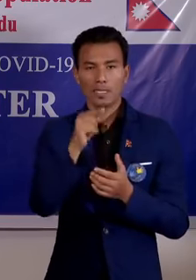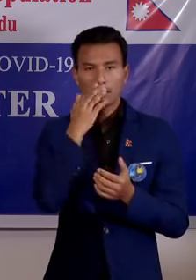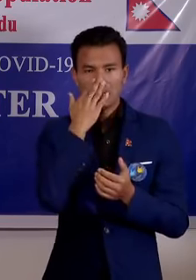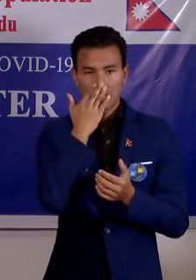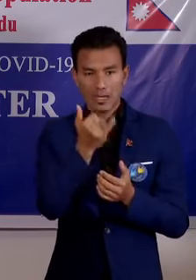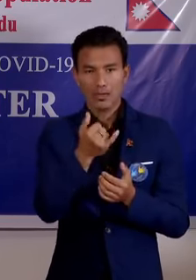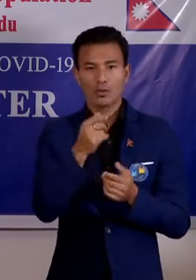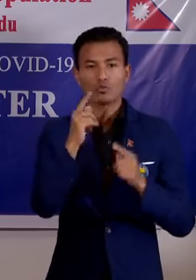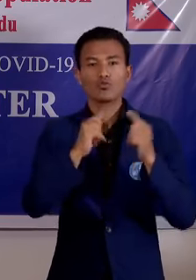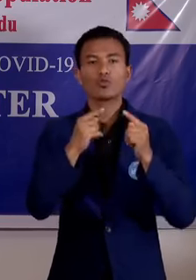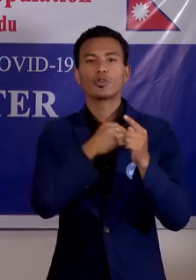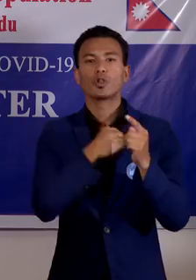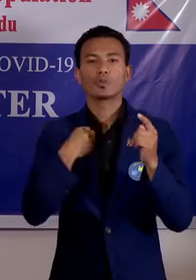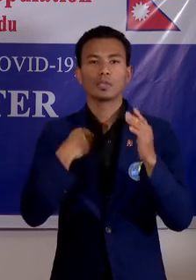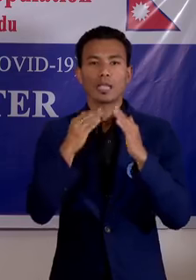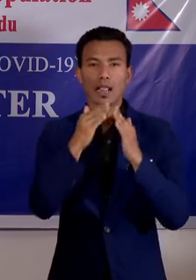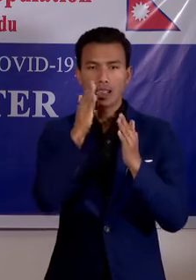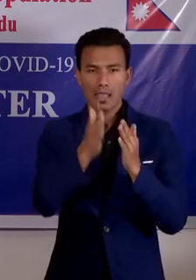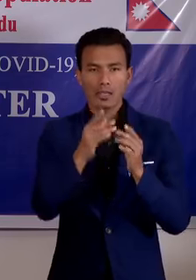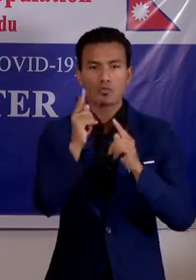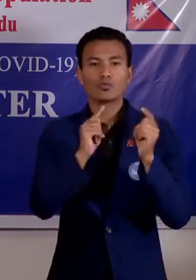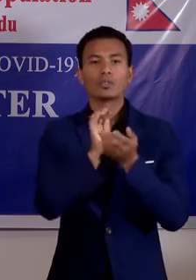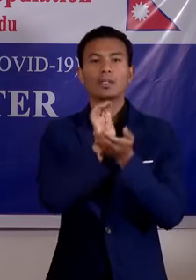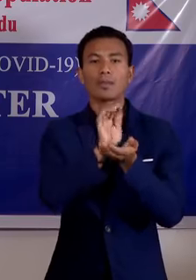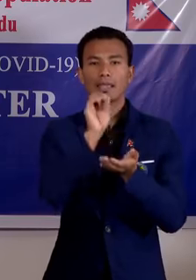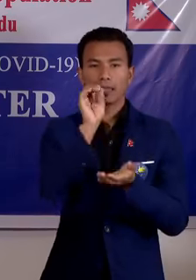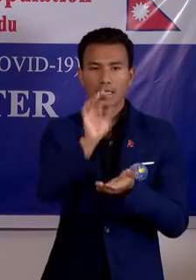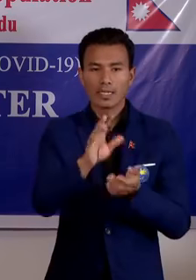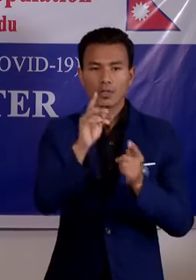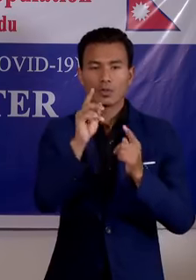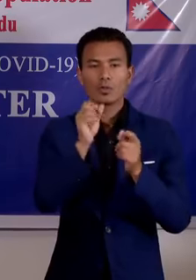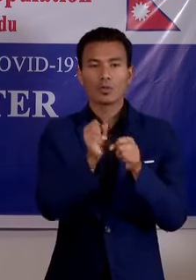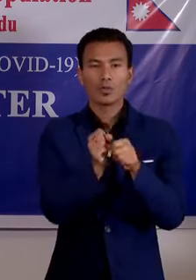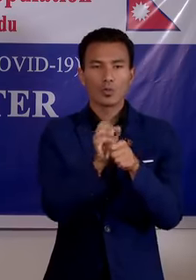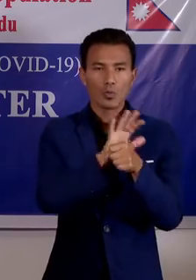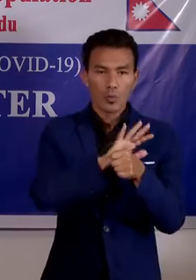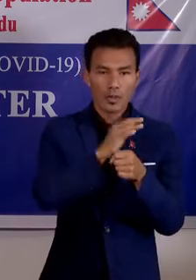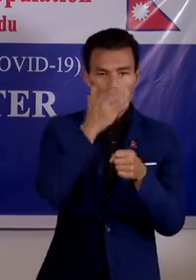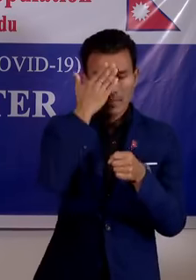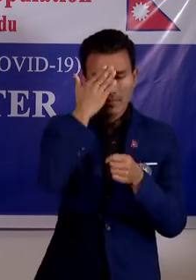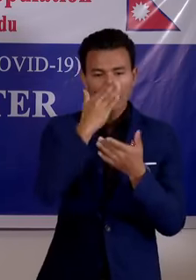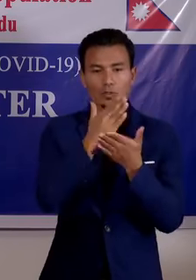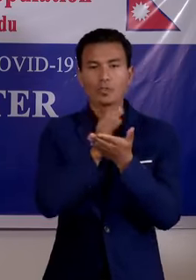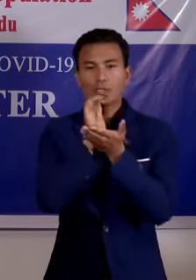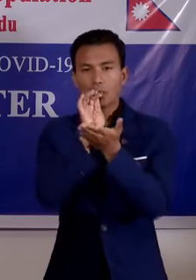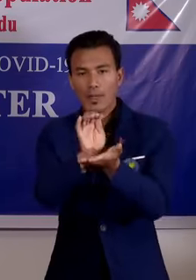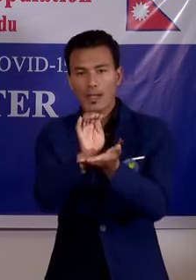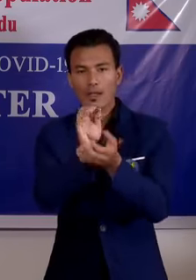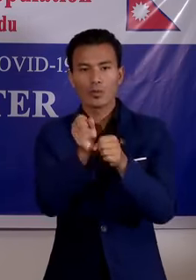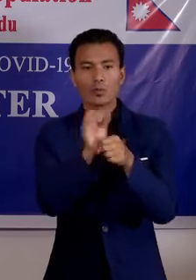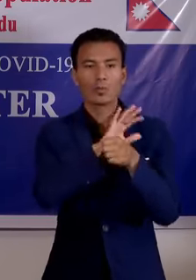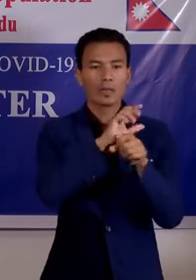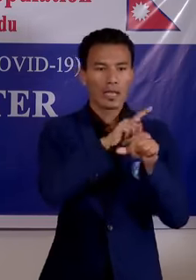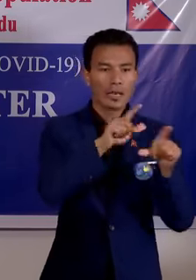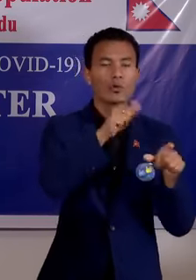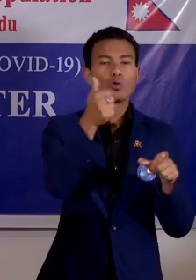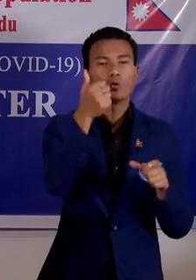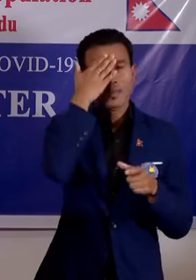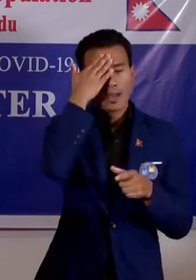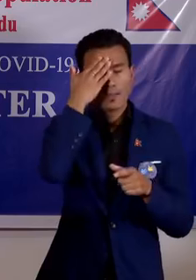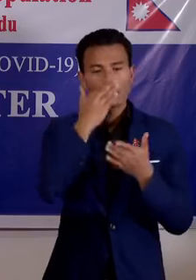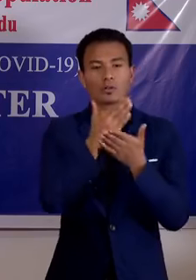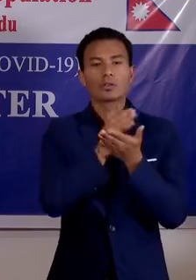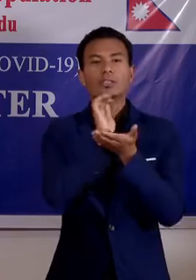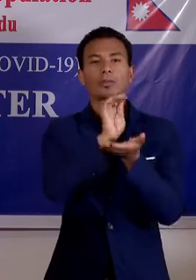गर्दाखेरि कुन अस्पतालले कुन किसिमको सेवा दिने र कोभिडको बिरामीलाई कसरी सेवा दिने र नन कोभिडको बिरामीलाई कसरी सेवा दिने